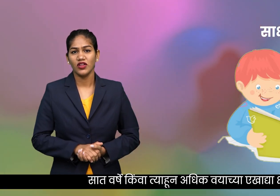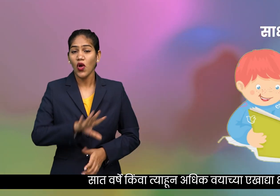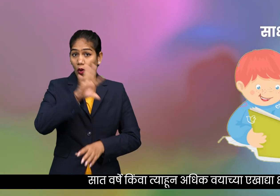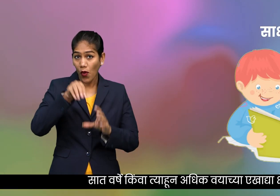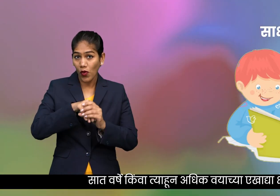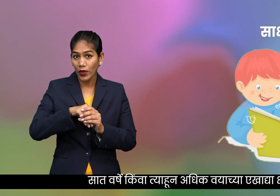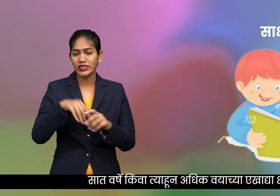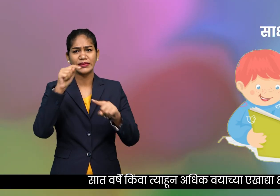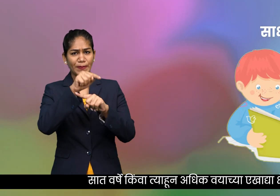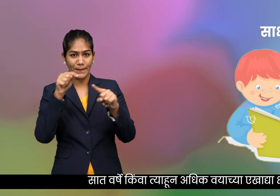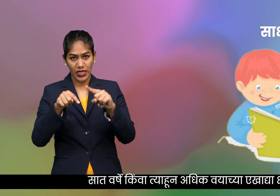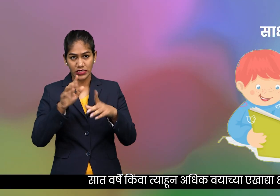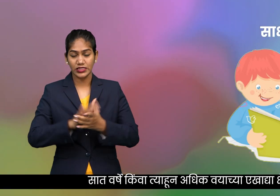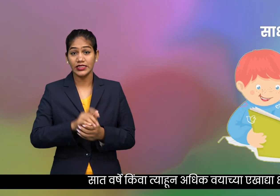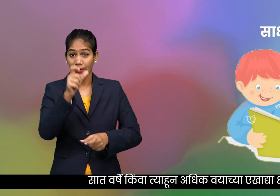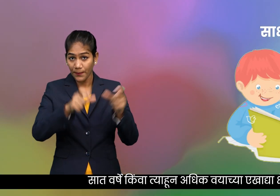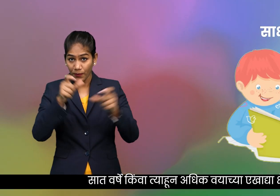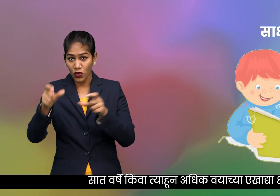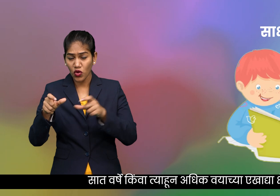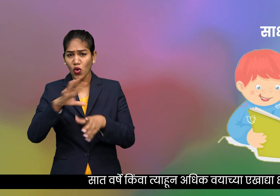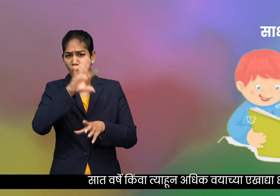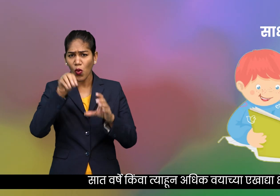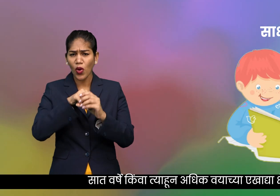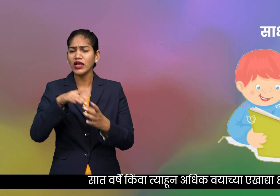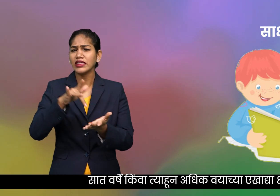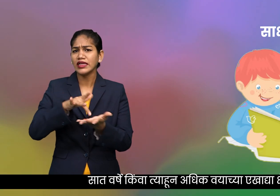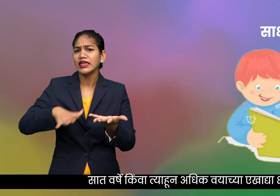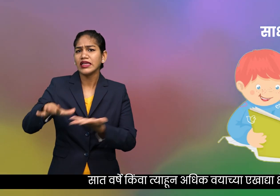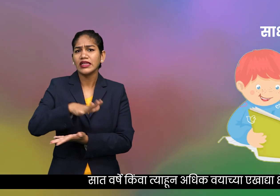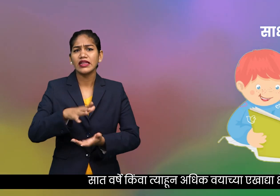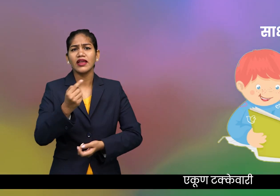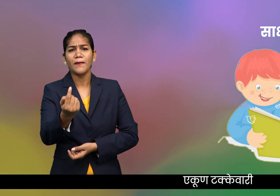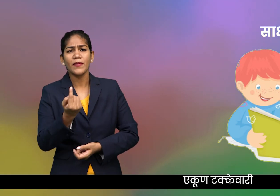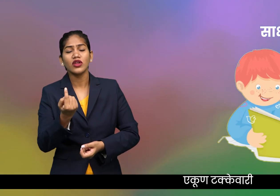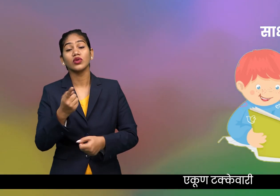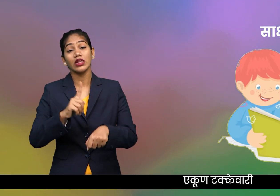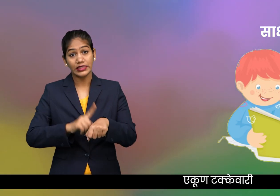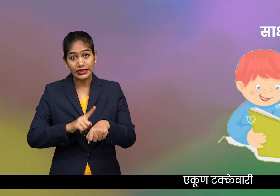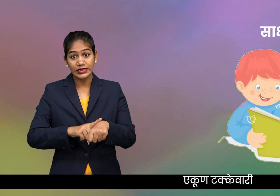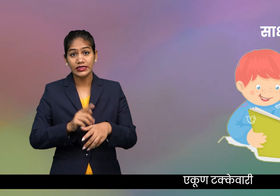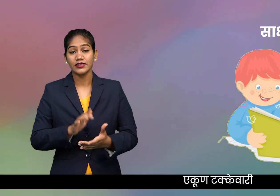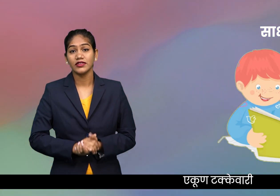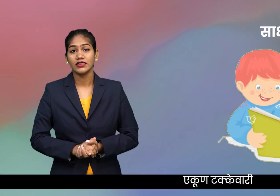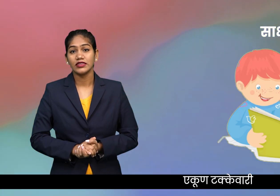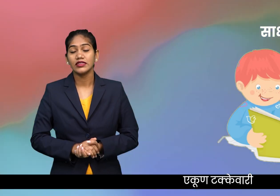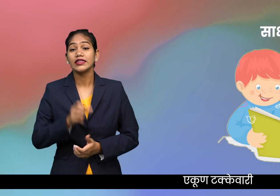7 वर्ष किंवा त्याहून अधिक वयाच्या एखाद्या क्षेत्राच्या लोकसंख्येची एकूण टक्केवारी